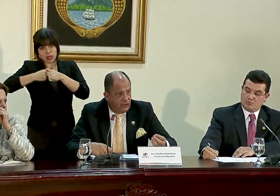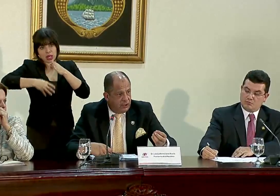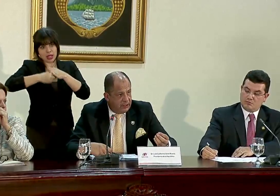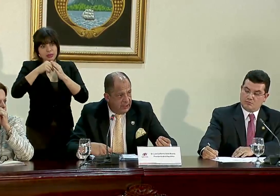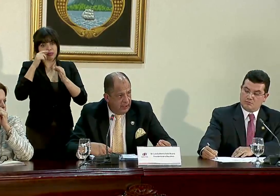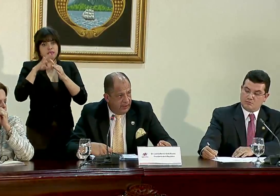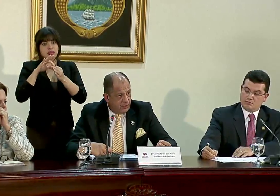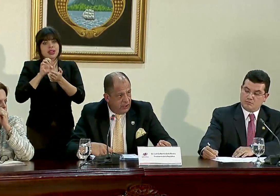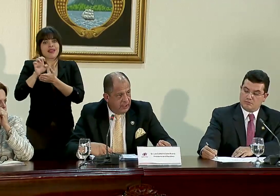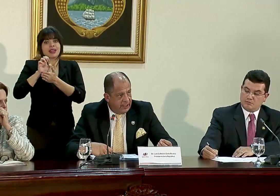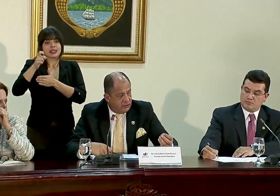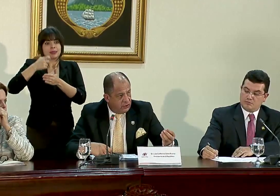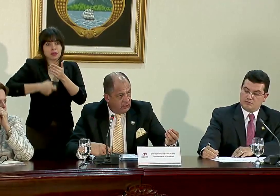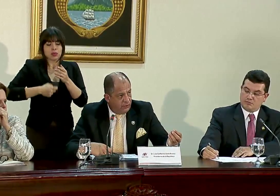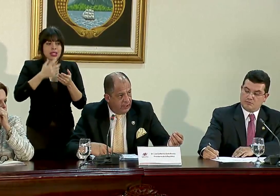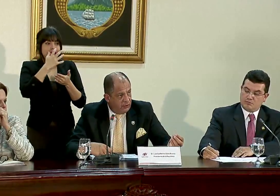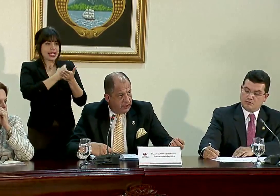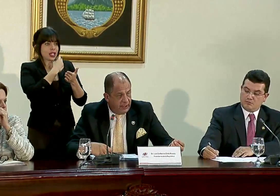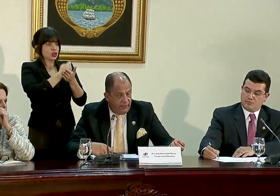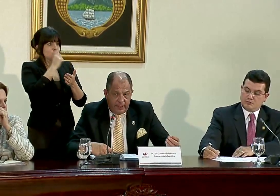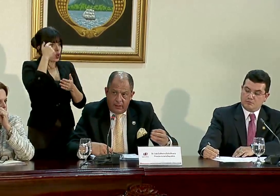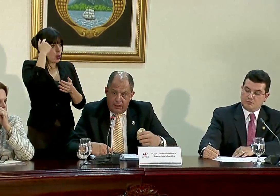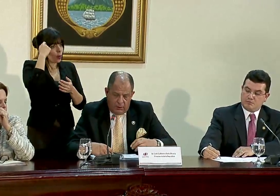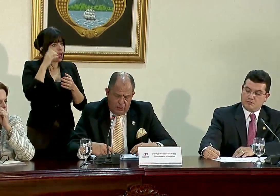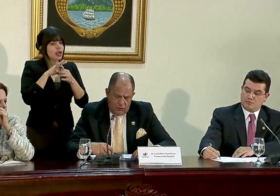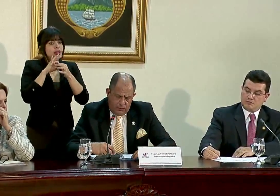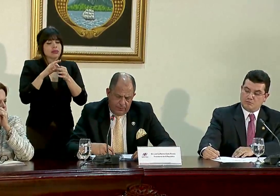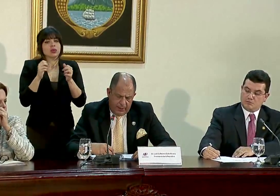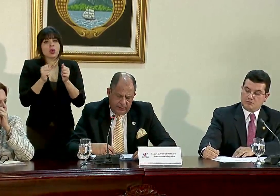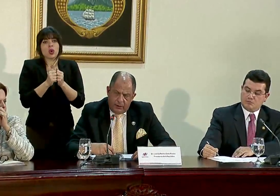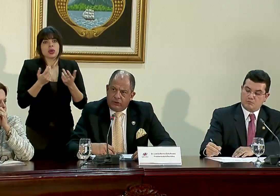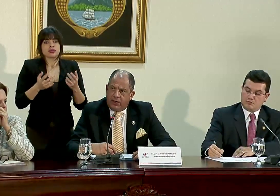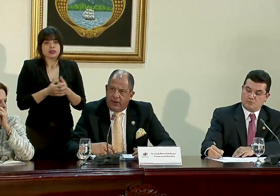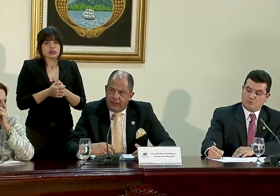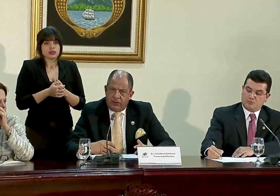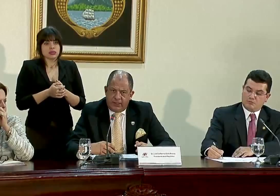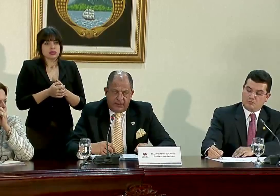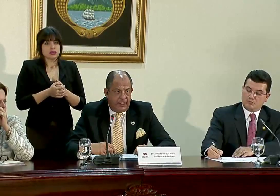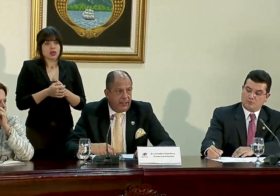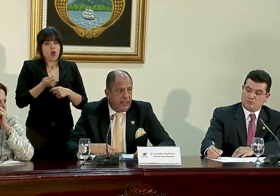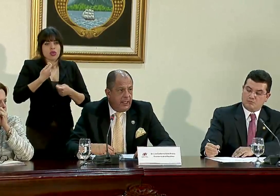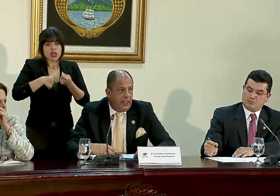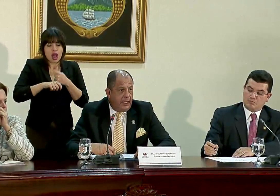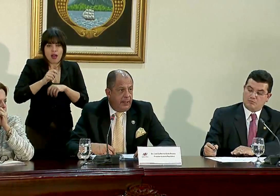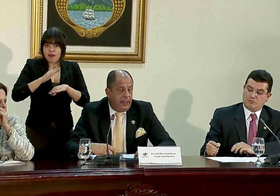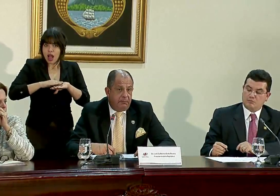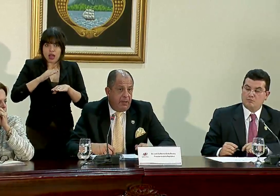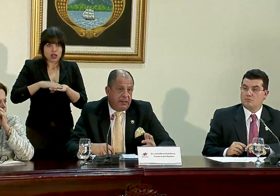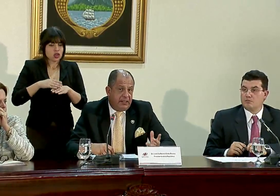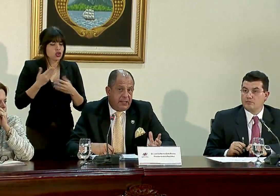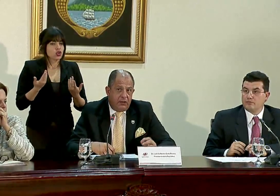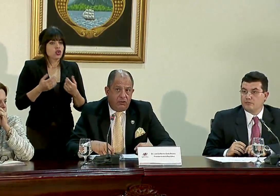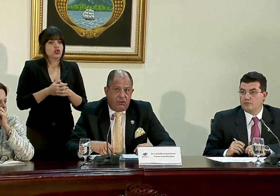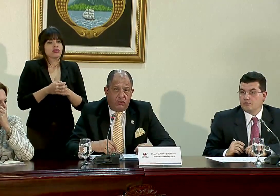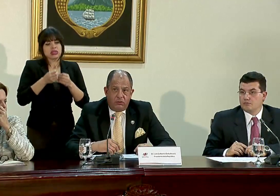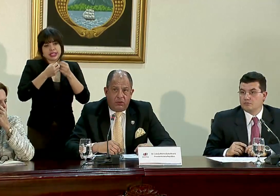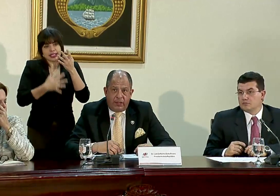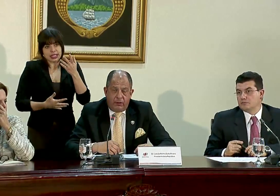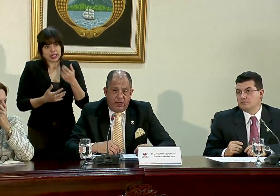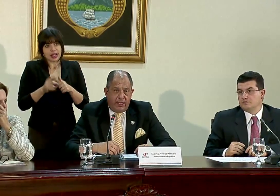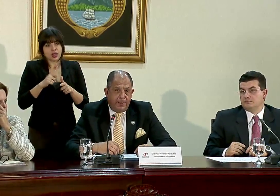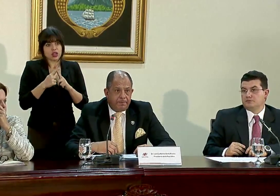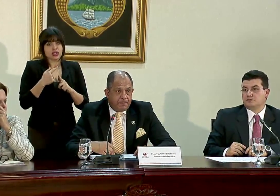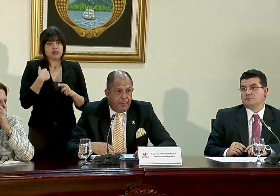ver con evasión que tienen que ver con ingresos del gobierno y tienen que ver con contrabando etcétera y así es que no yo